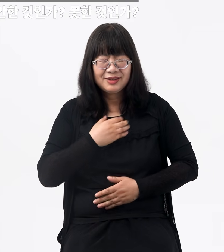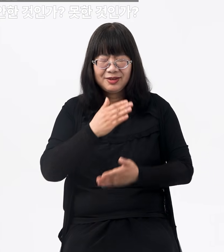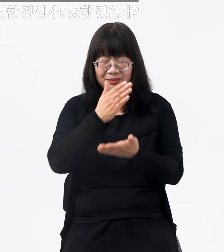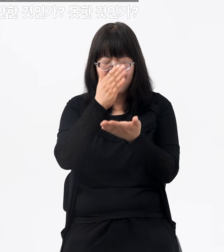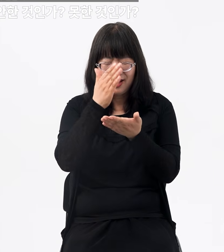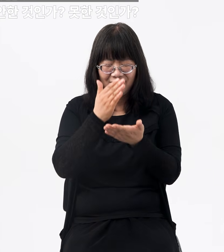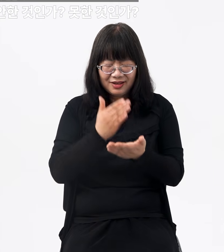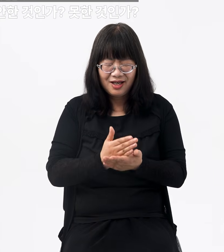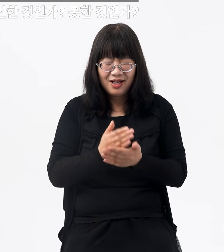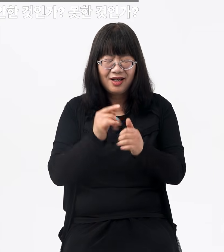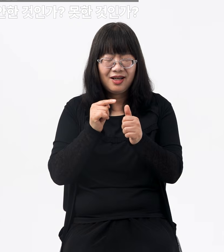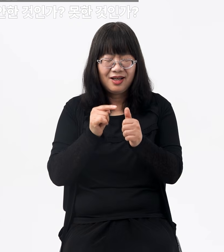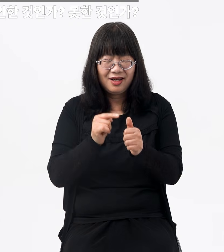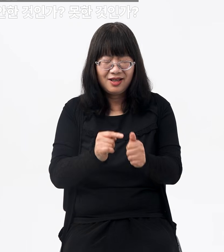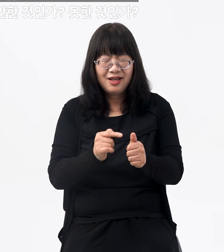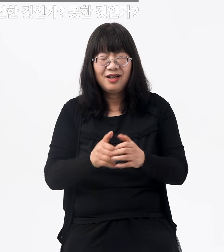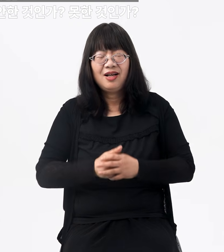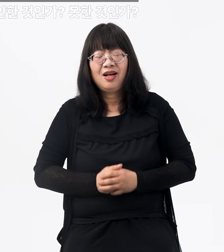겁내지 마라.